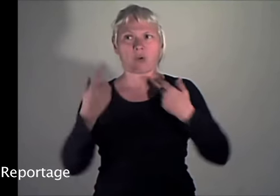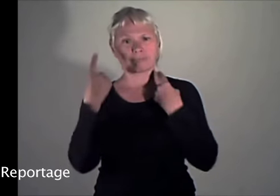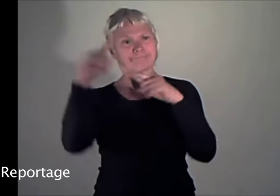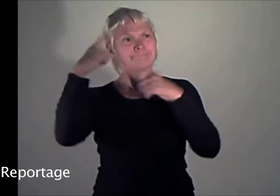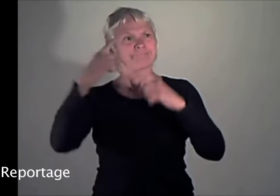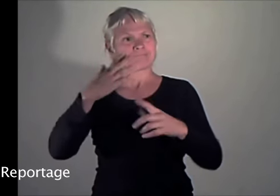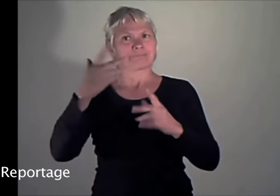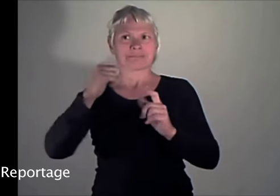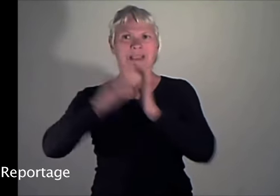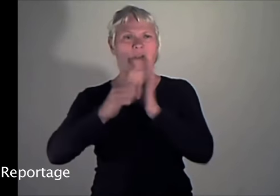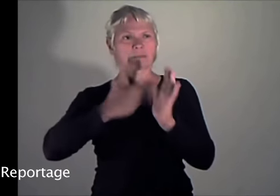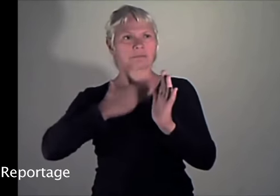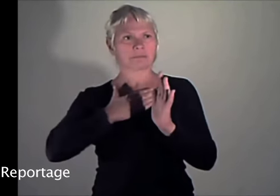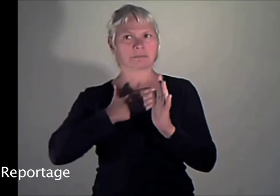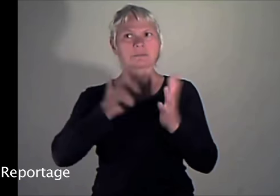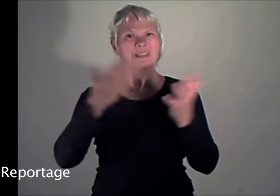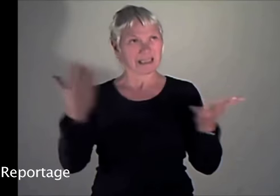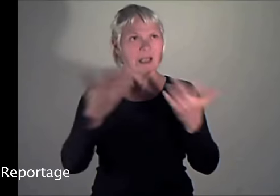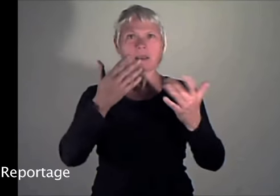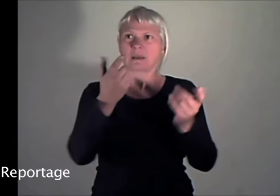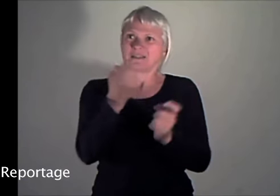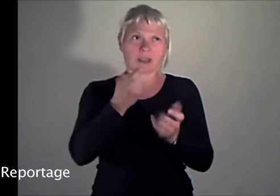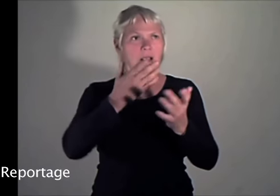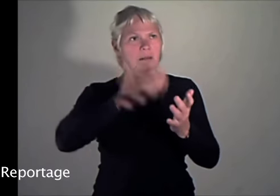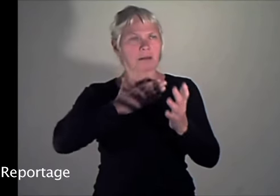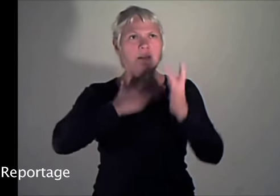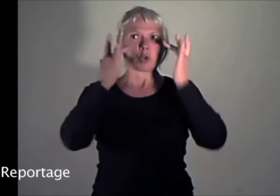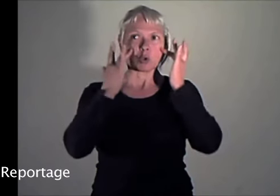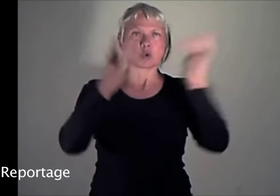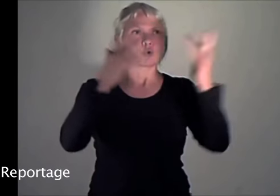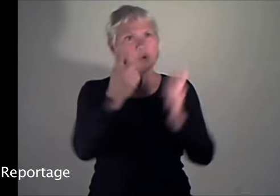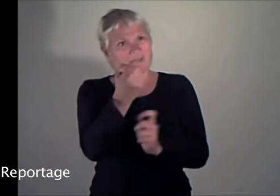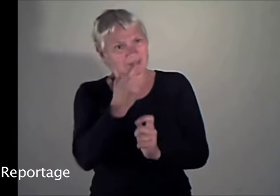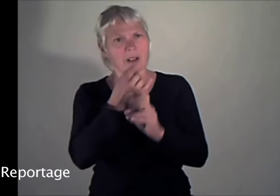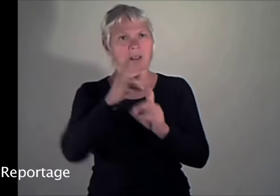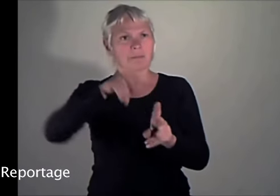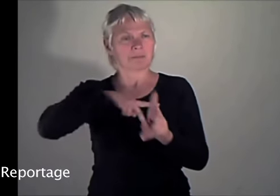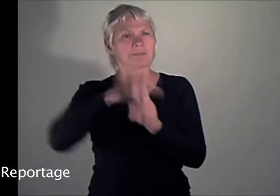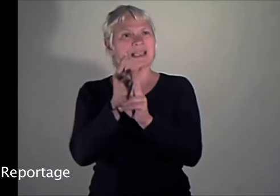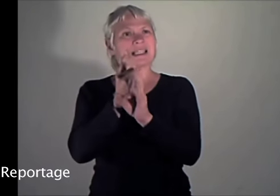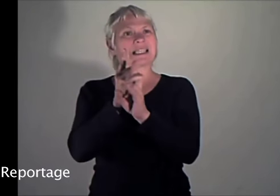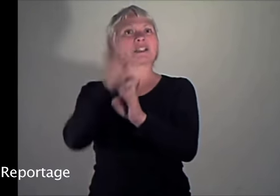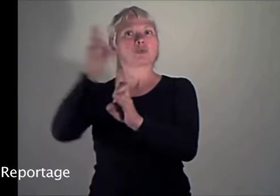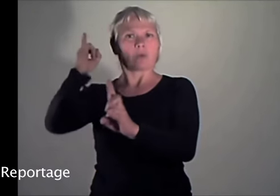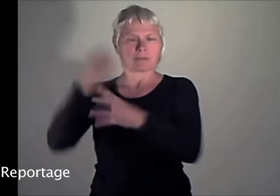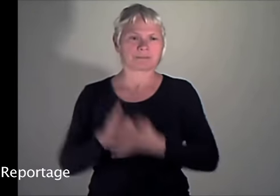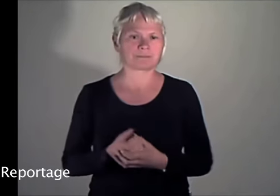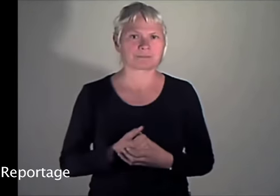culture. Pour les sourds, on dit bah c'est quoi ton identité? Et du coup, c'est souvent des gens qui n'ont